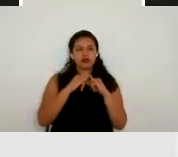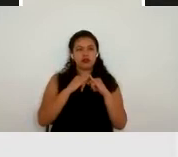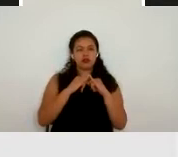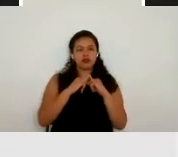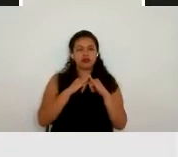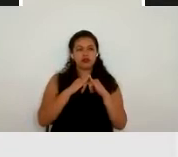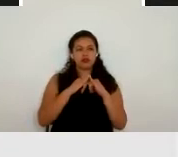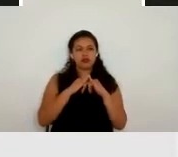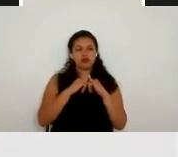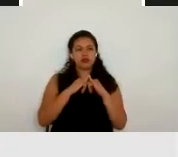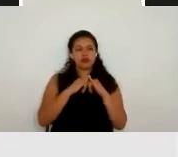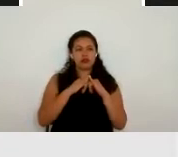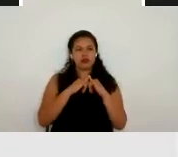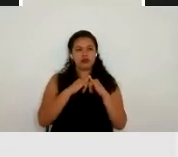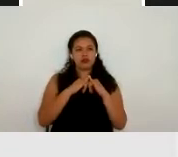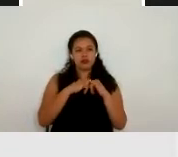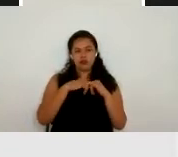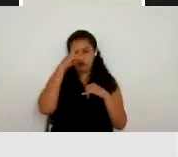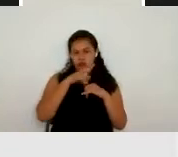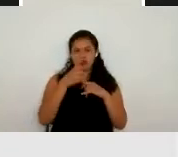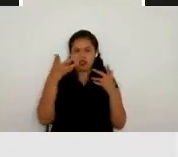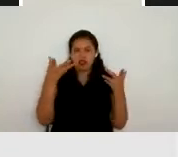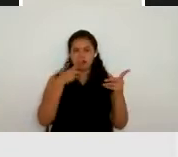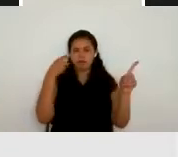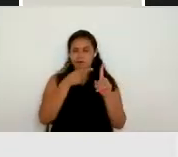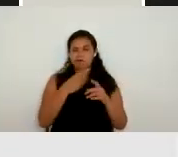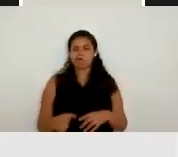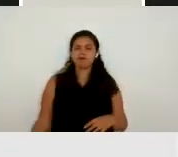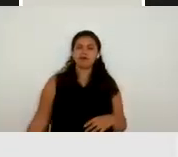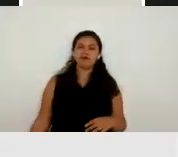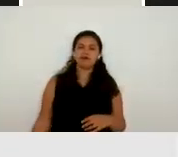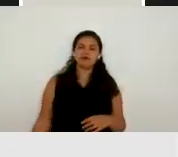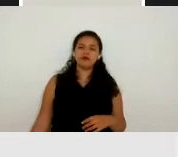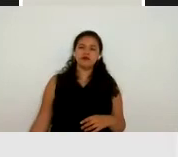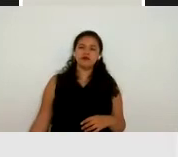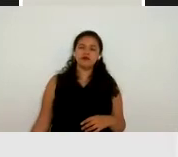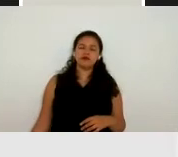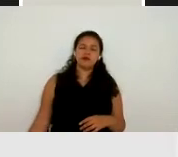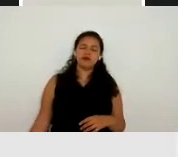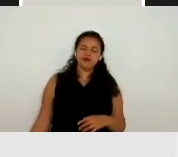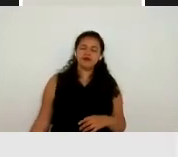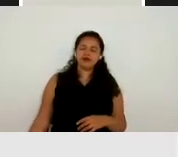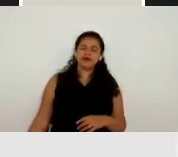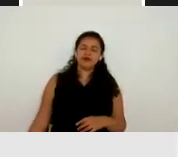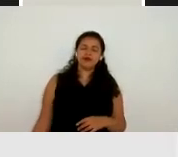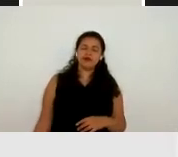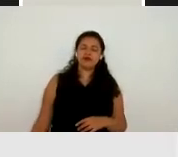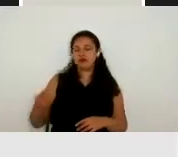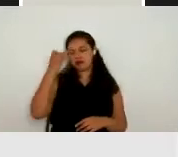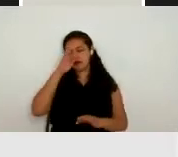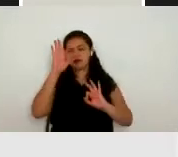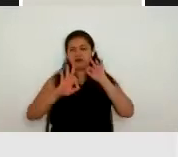se trate aquí ya se agregaron también tiempo de tratamiento de la enfermedad del paciente